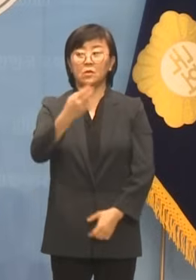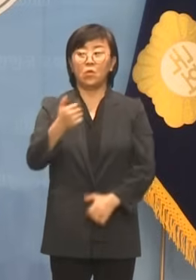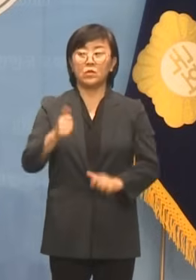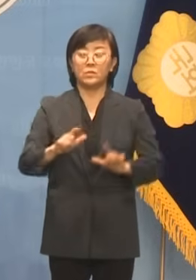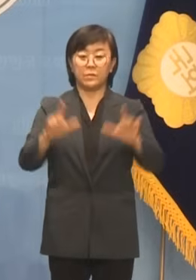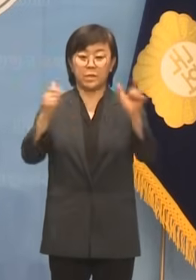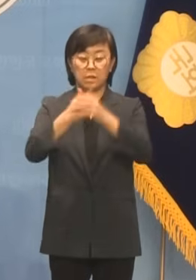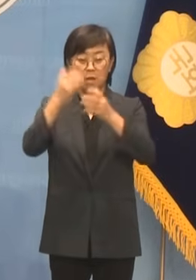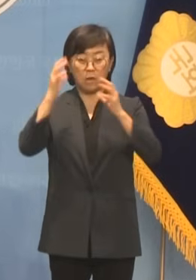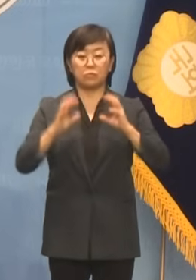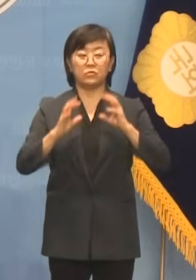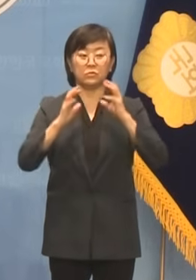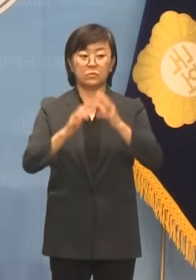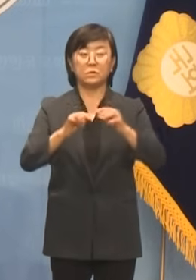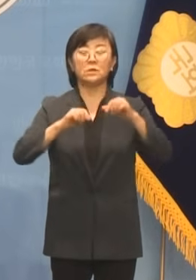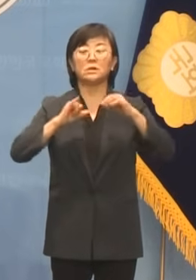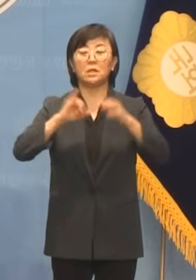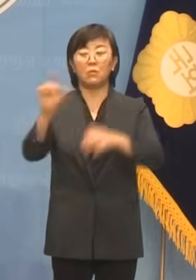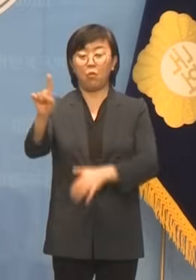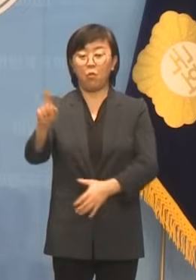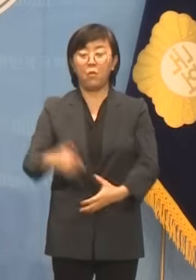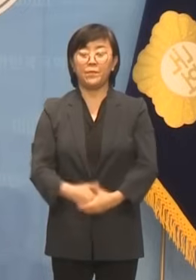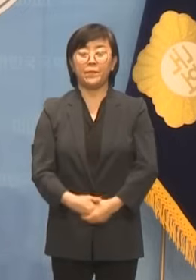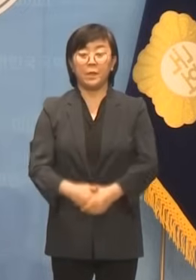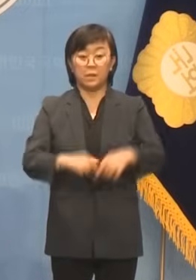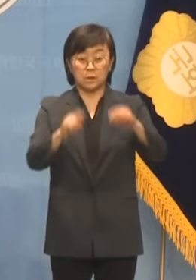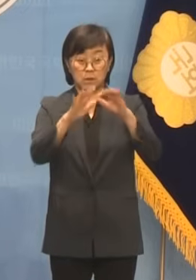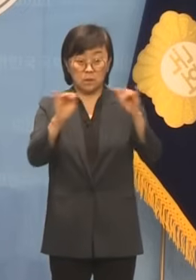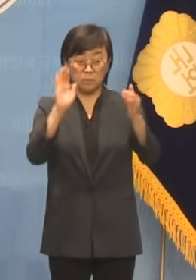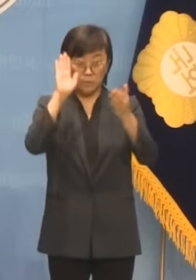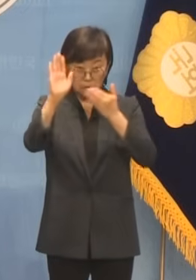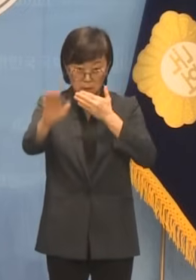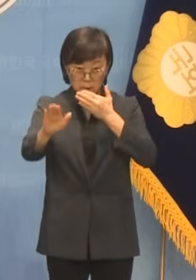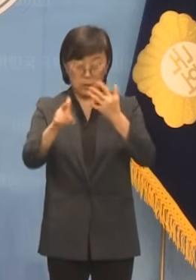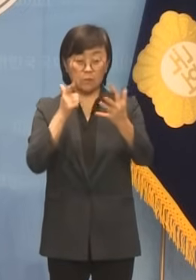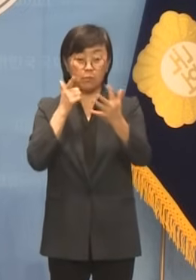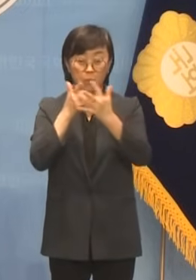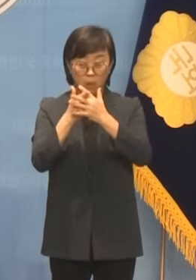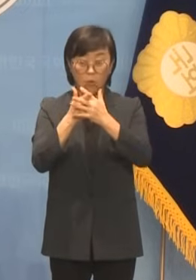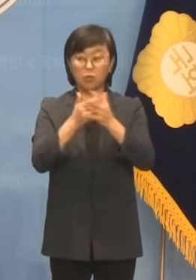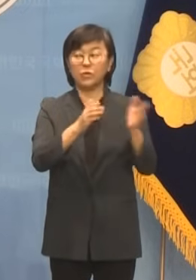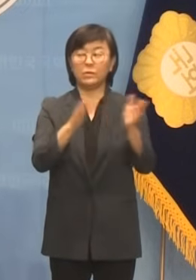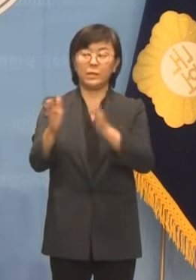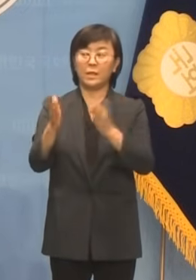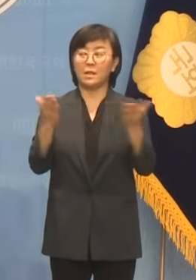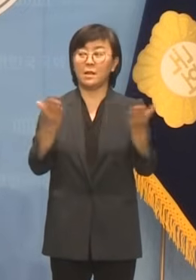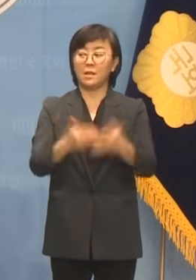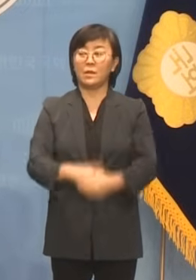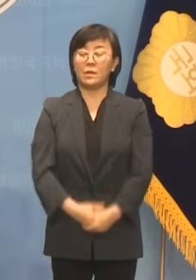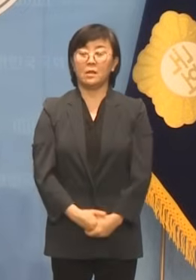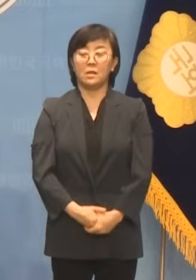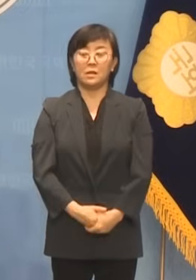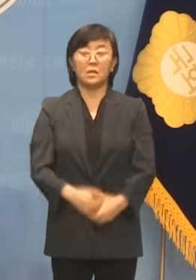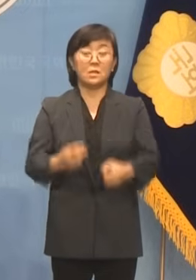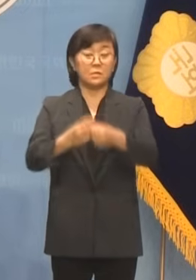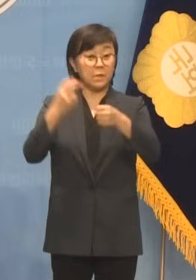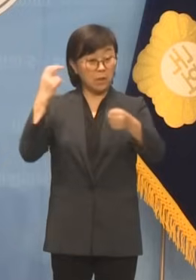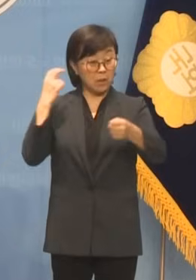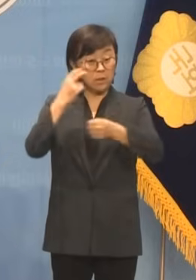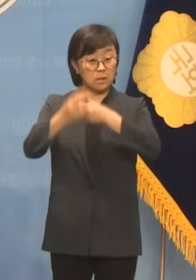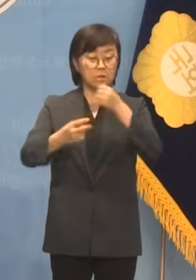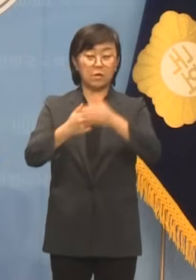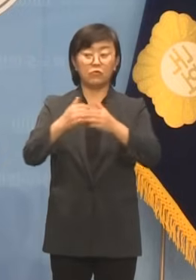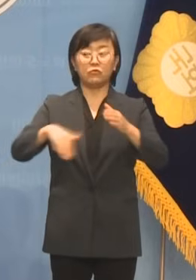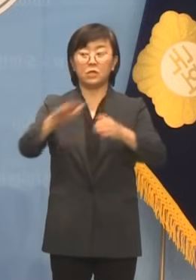2050년의 대한민국은 어떤 세상입니까? 정치인은 미래를 내다보고 준비하는 직업입니다. 20여 년 전